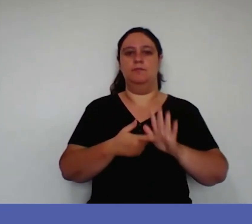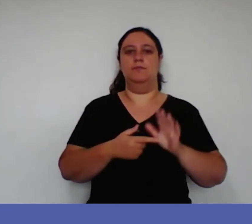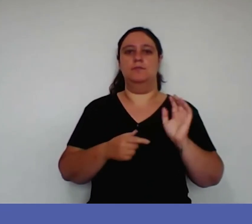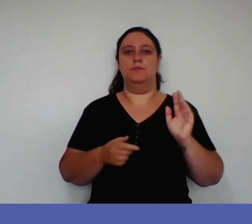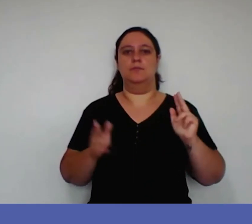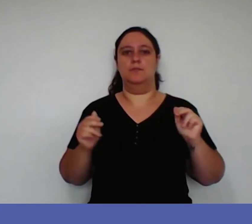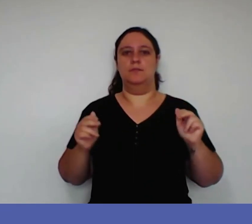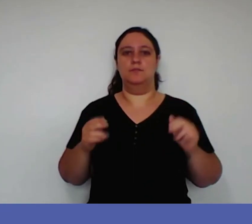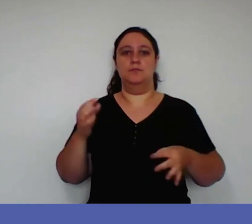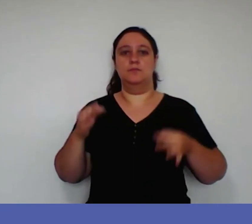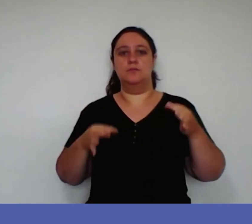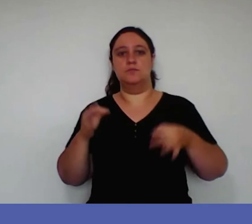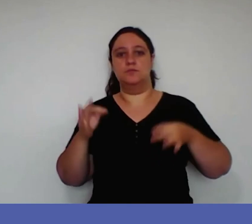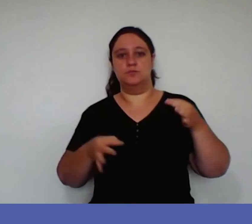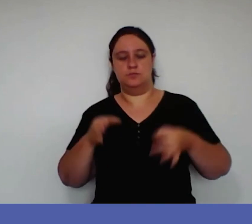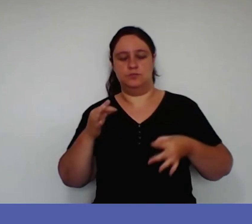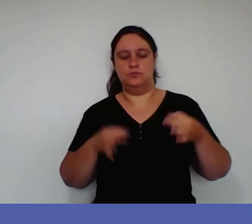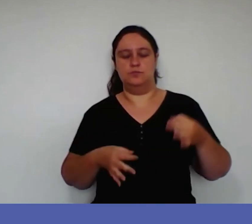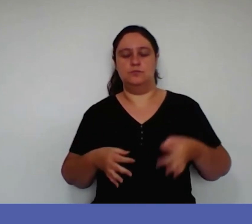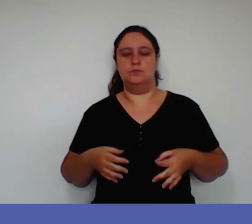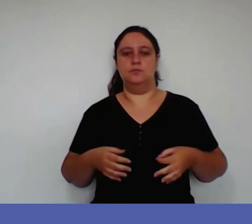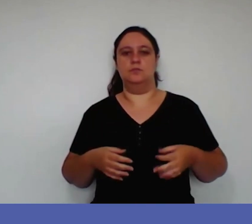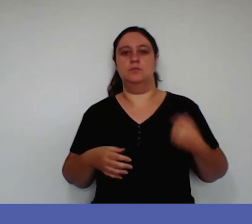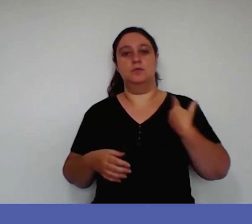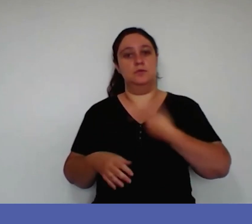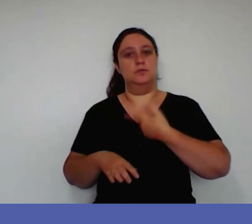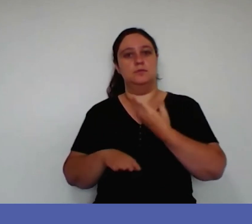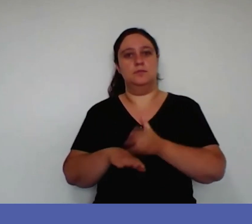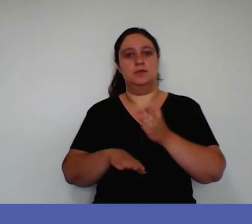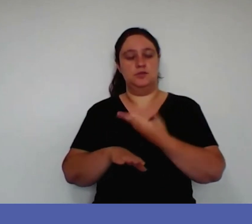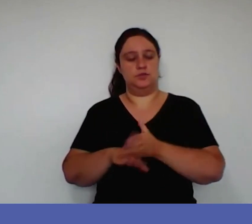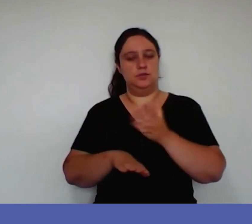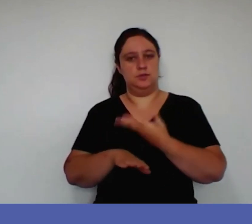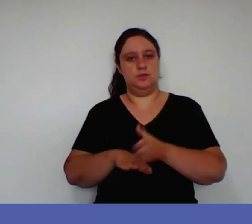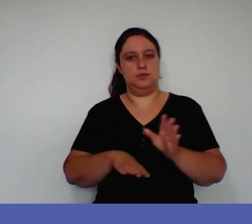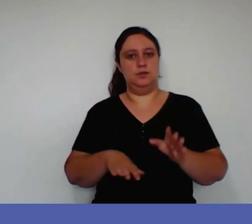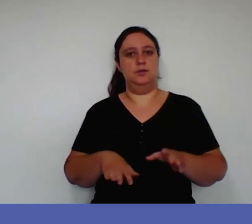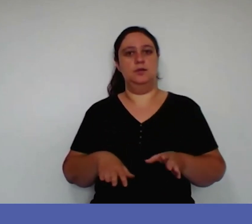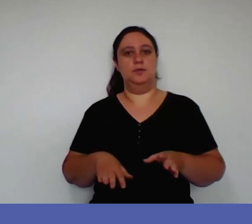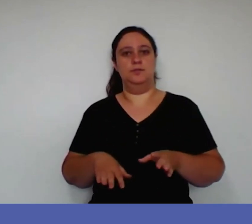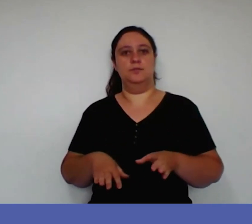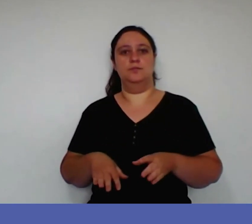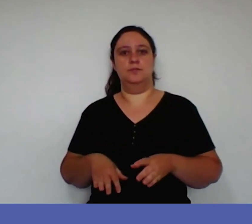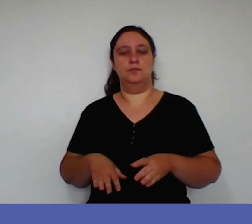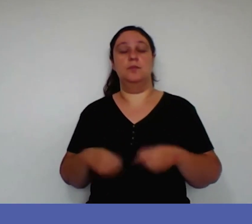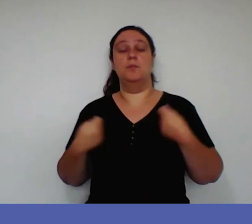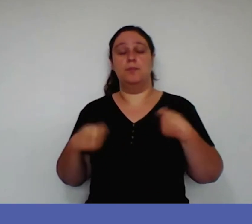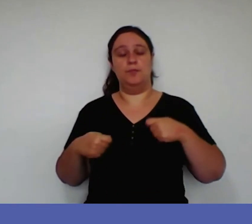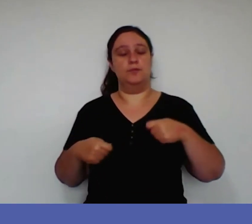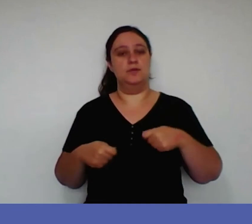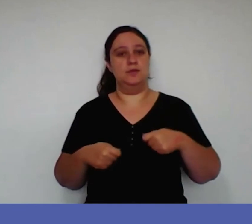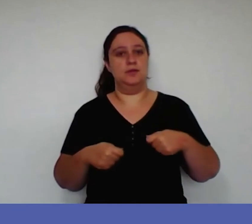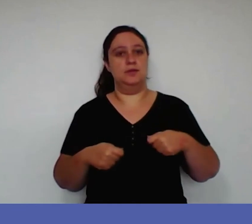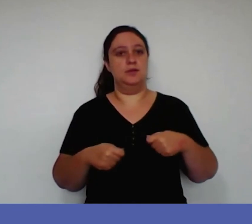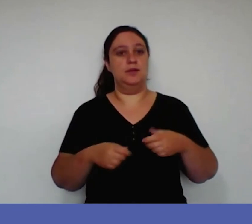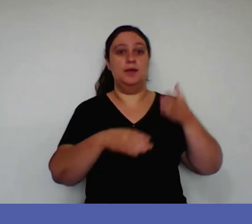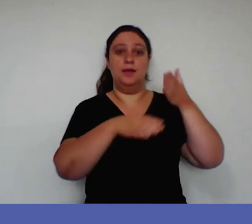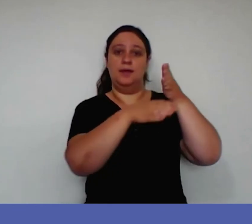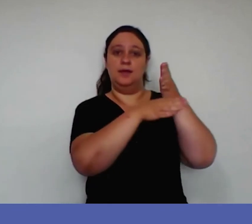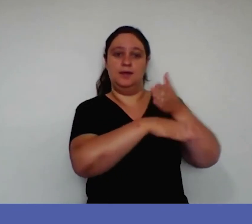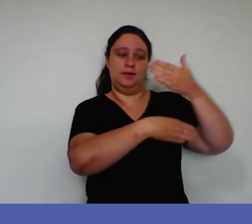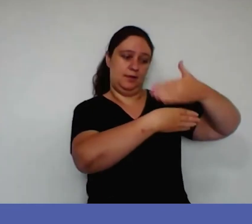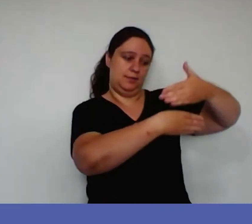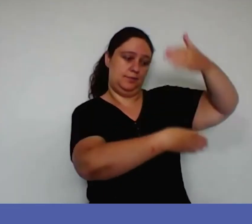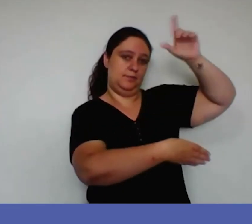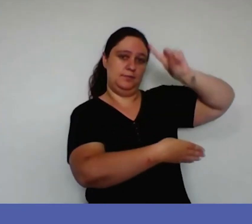justiça praticados por nós, fio a fio, para sermos conduzidos à presença do Rei nas bodas do Cordeiro.